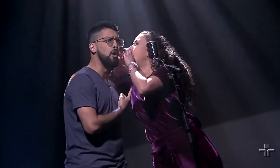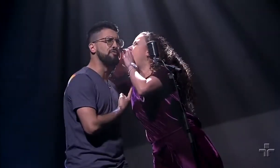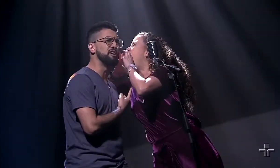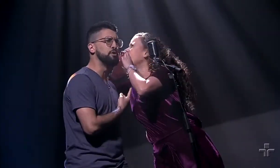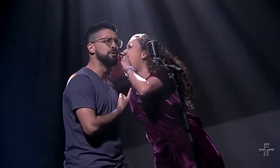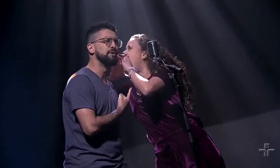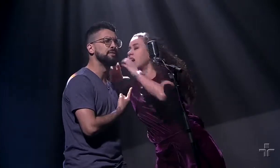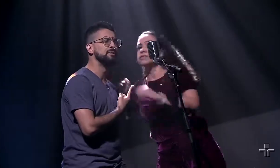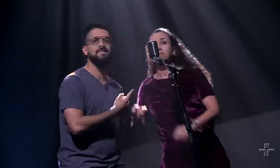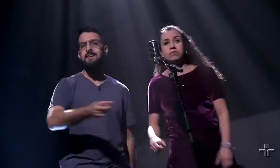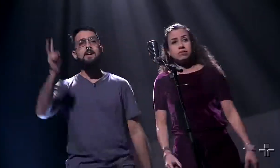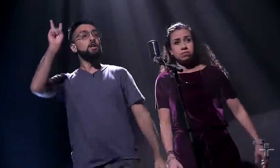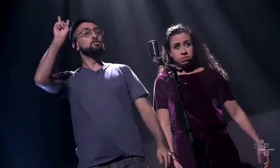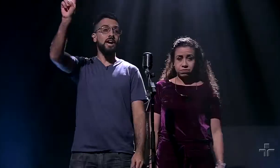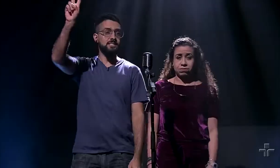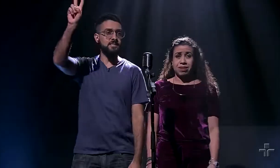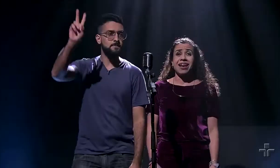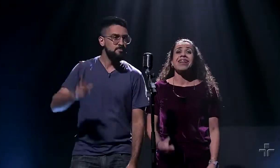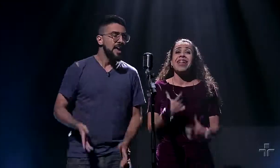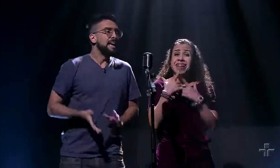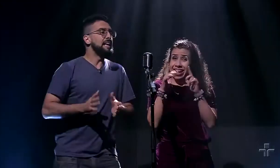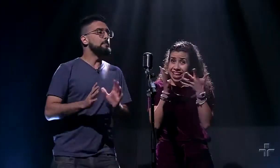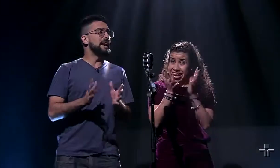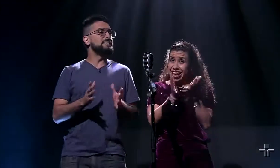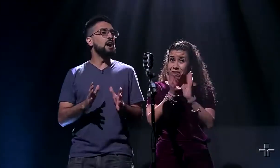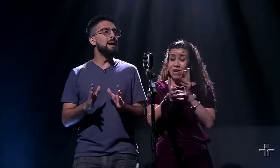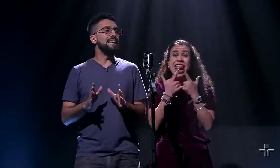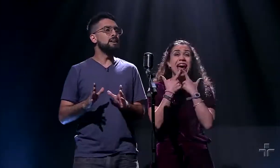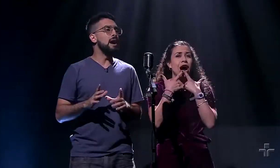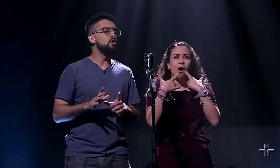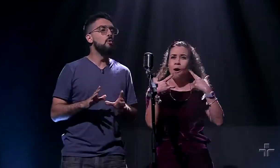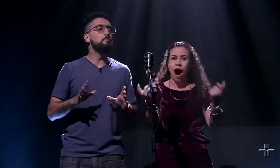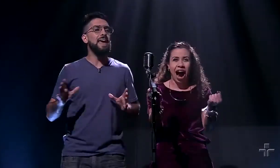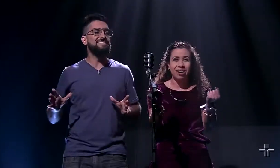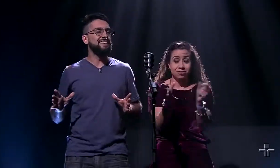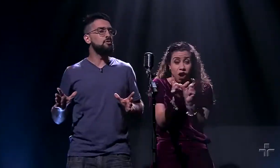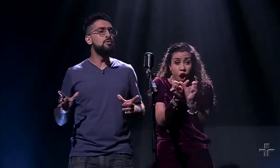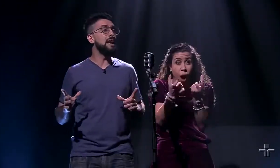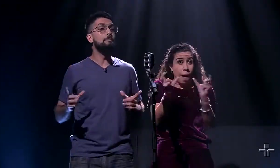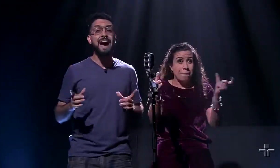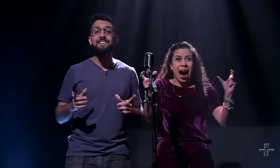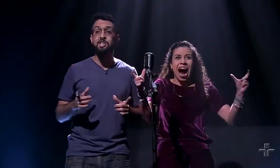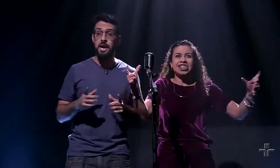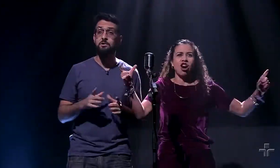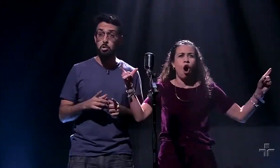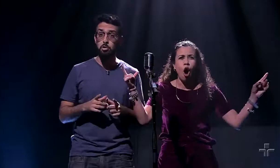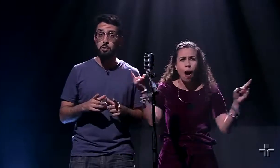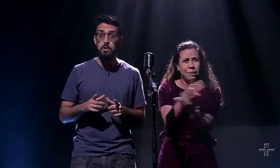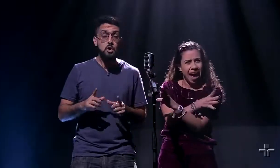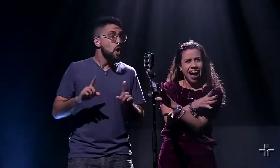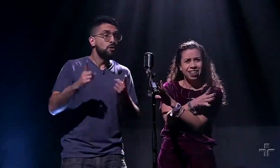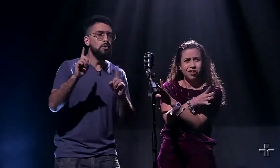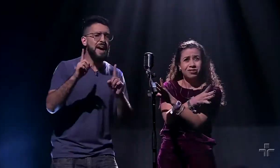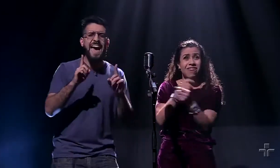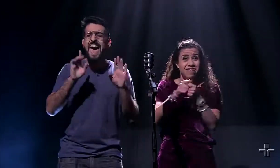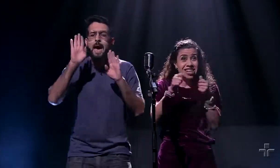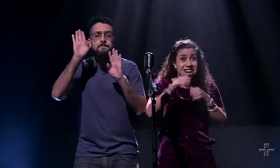riso 2 libras é uma língua completa com gramática e tudo não é